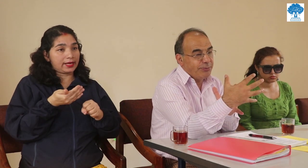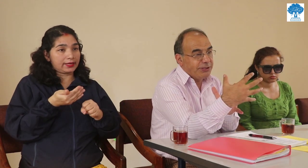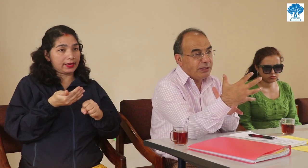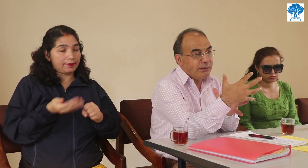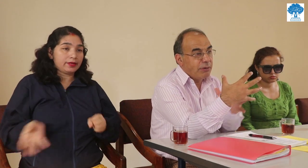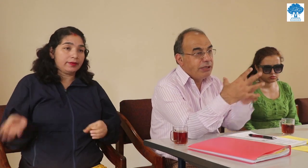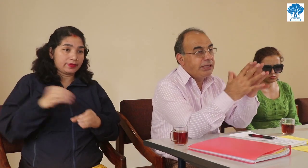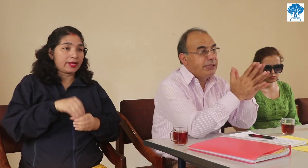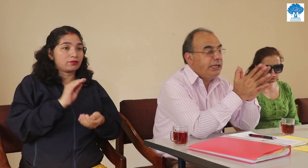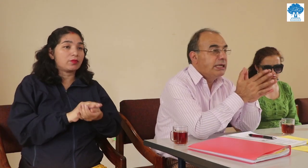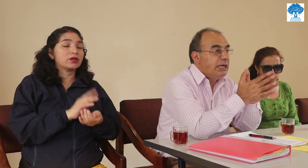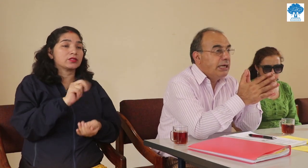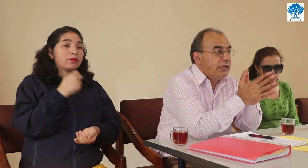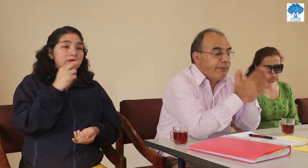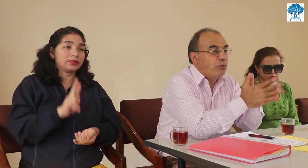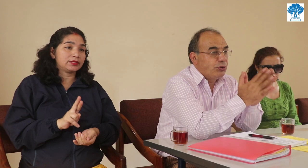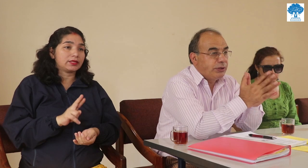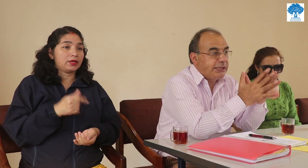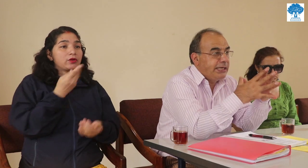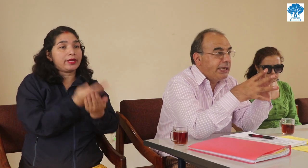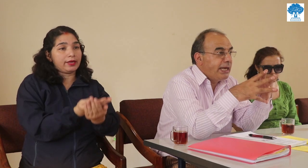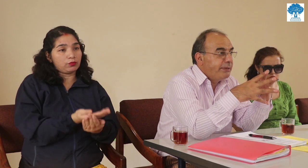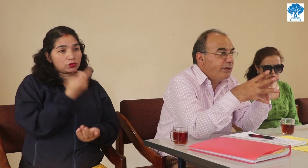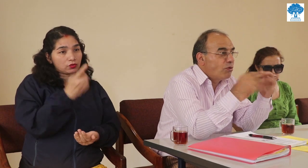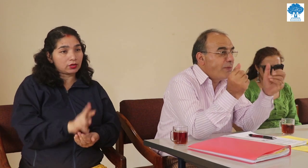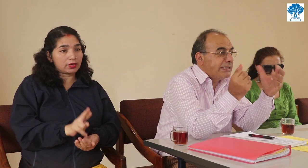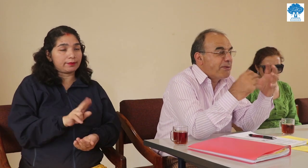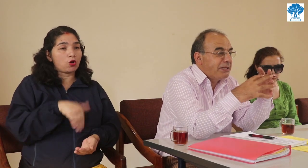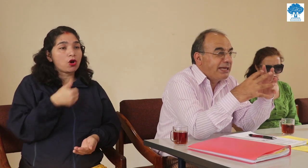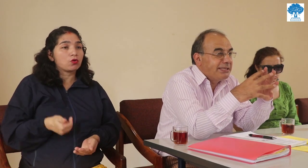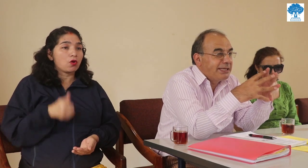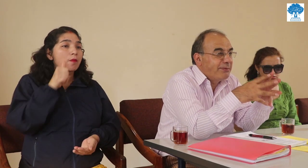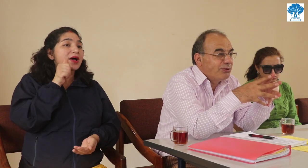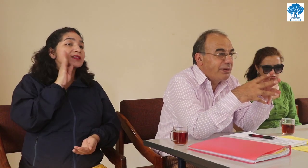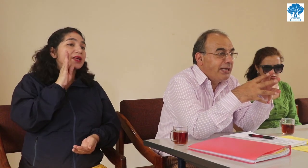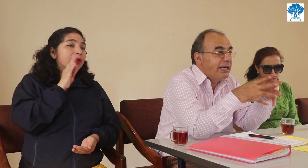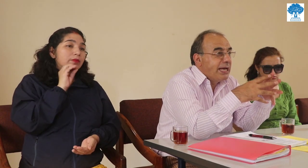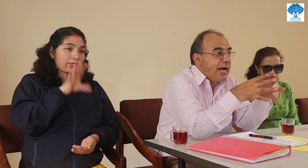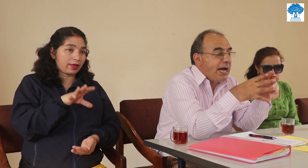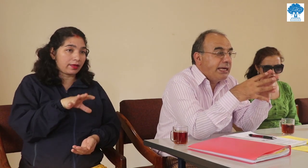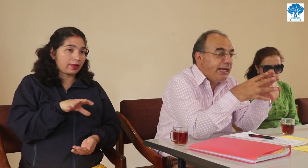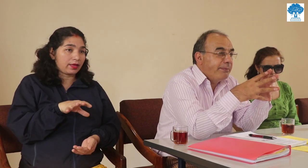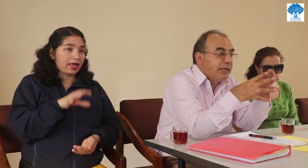इन्ट्रिगेसन गर्नुपर्छ भन्ने चाहिँ एप्रोच हो. त्यसैले यसलाई हामीले अर्को भाषामा भन्दाखेरि चाहिँ के भन्छौँ भने